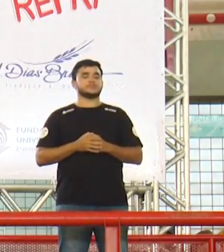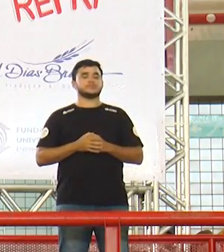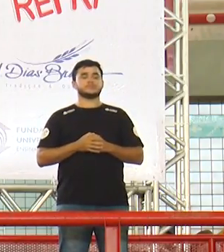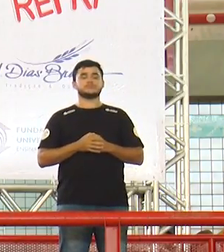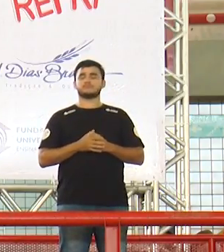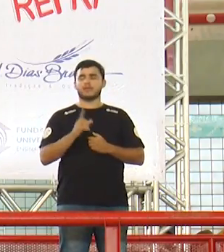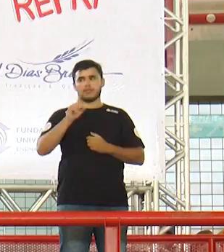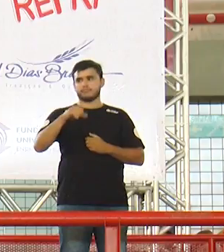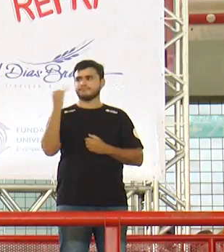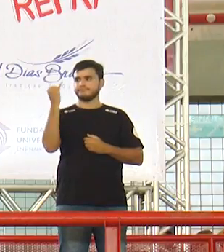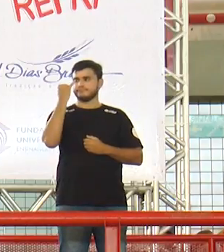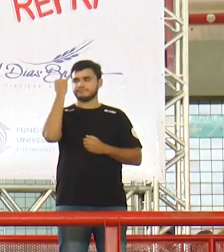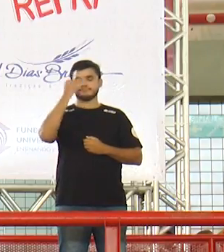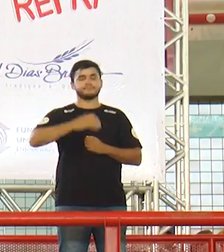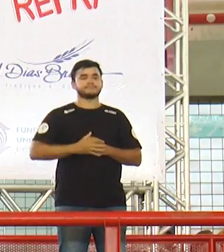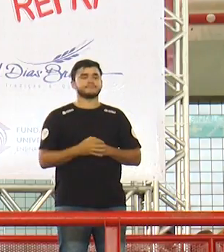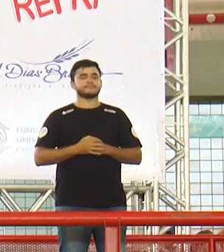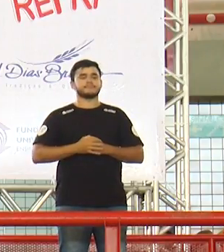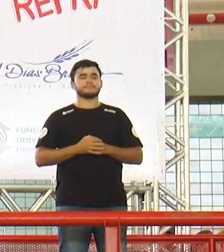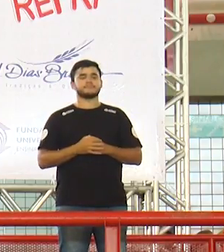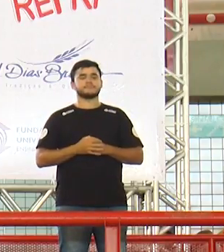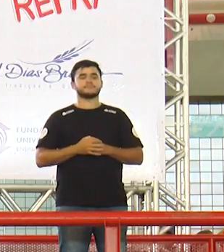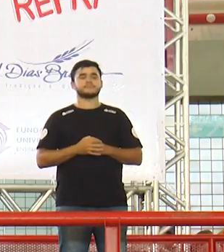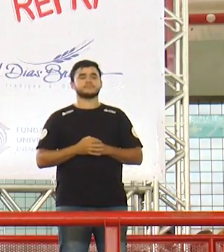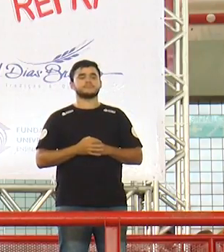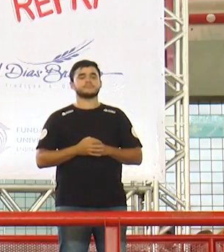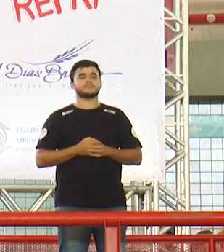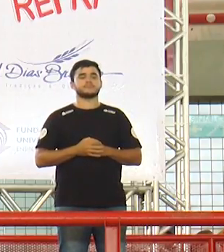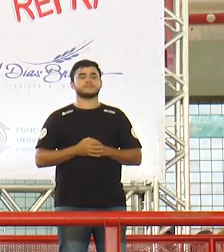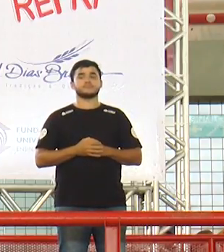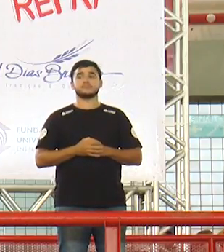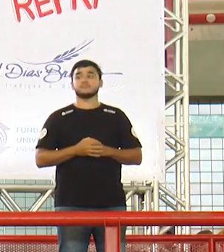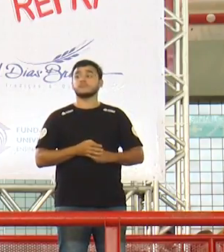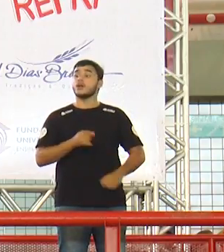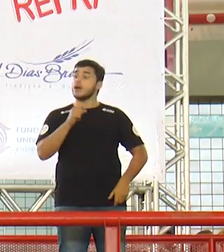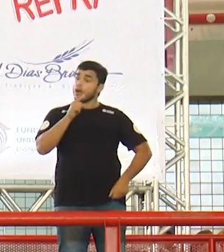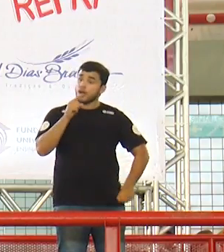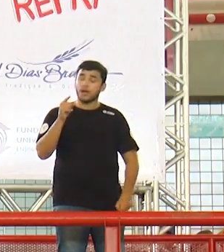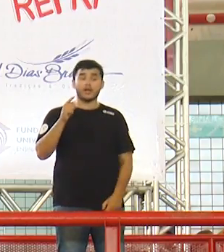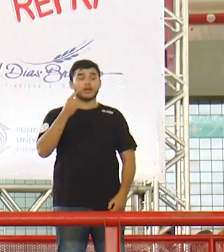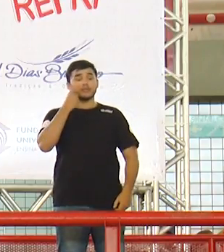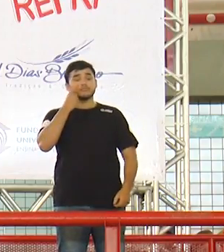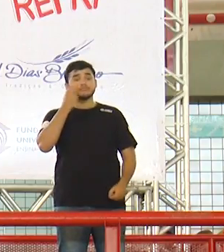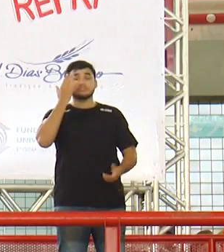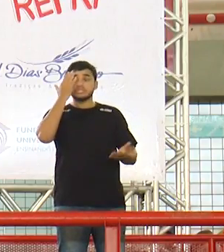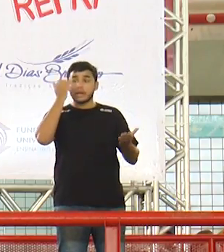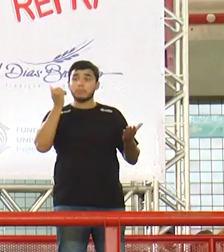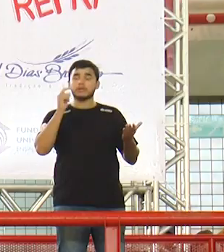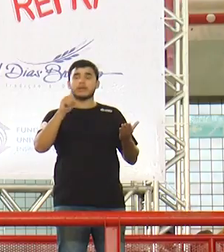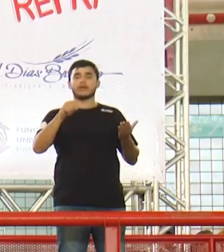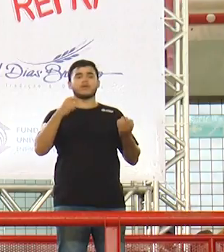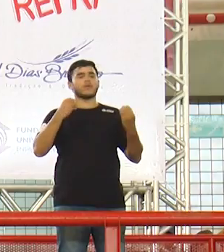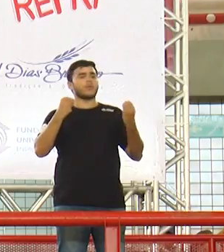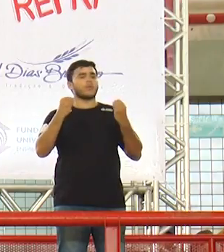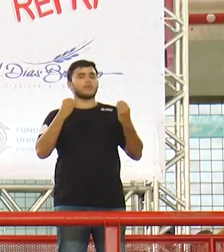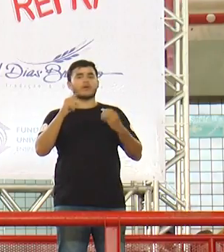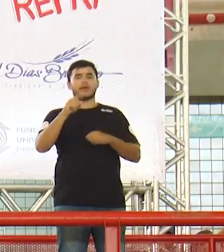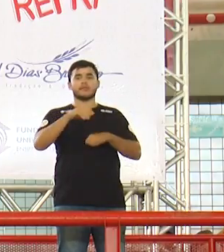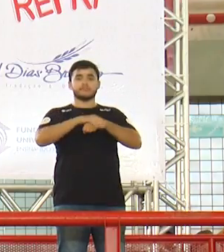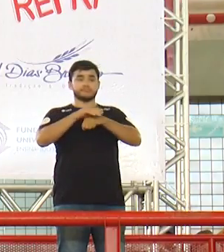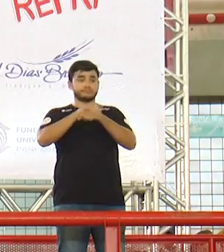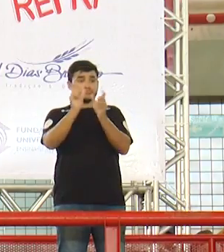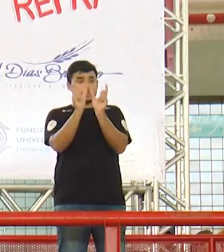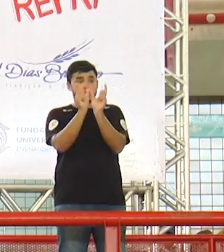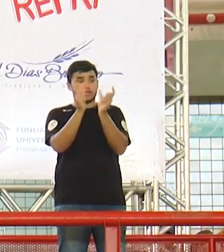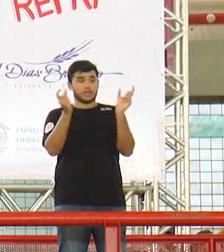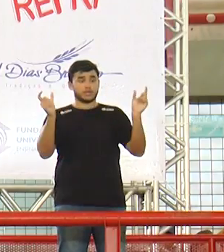que é fundamental. E também para você saber utilizar esse recurso, a gramática,